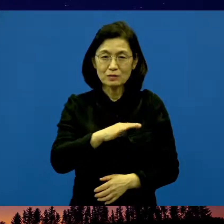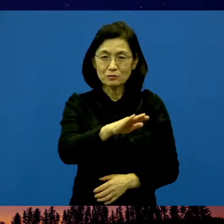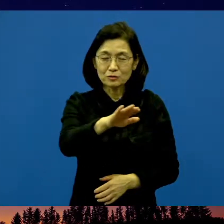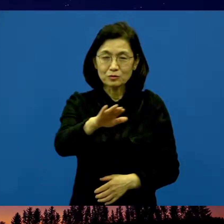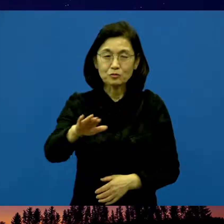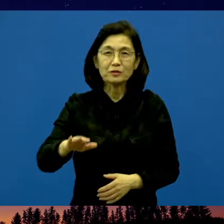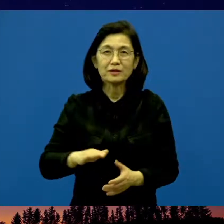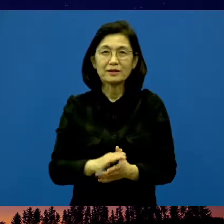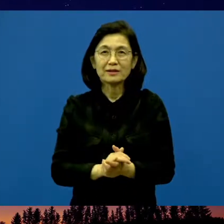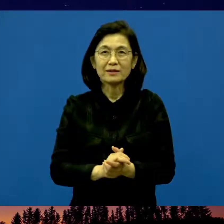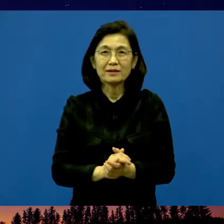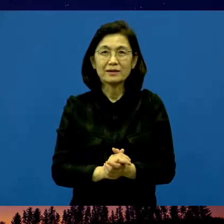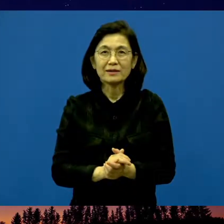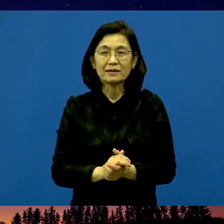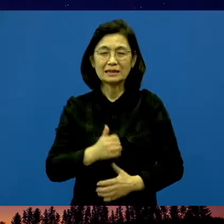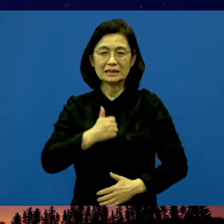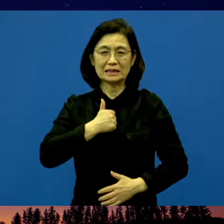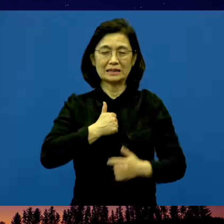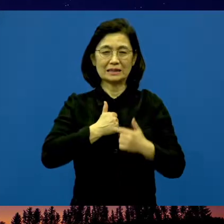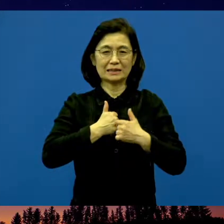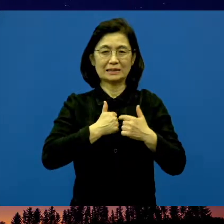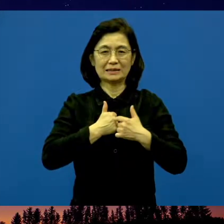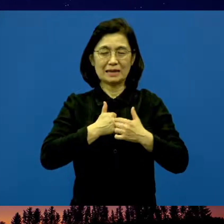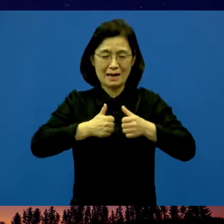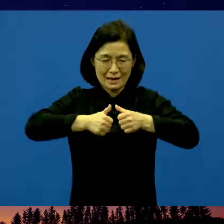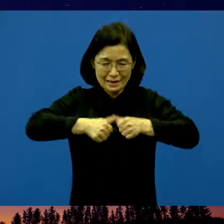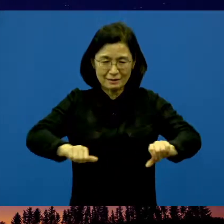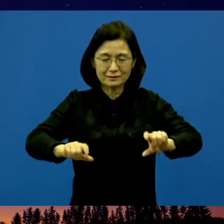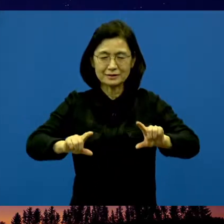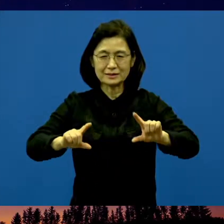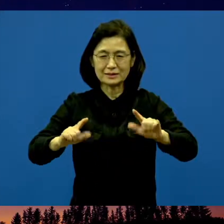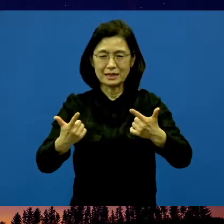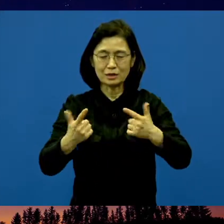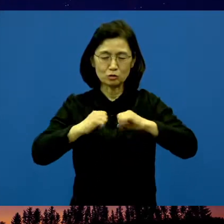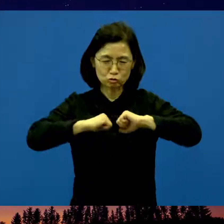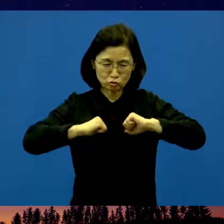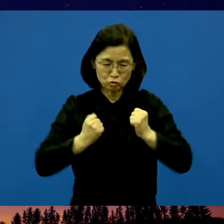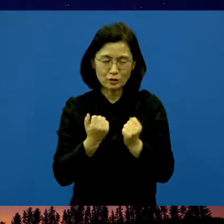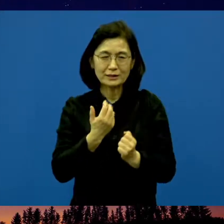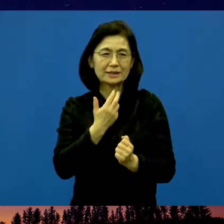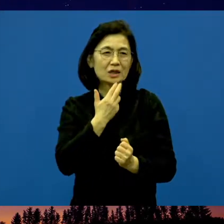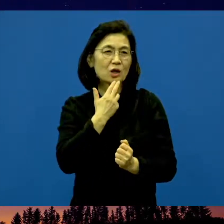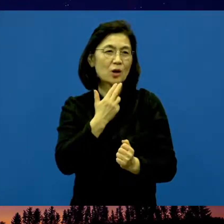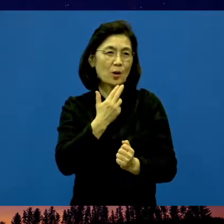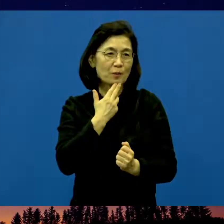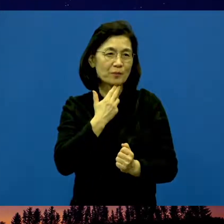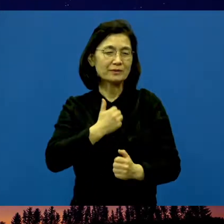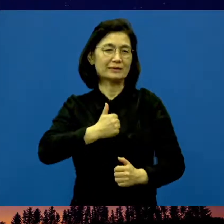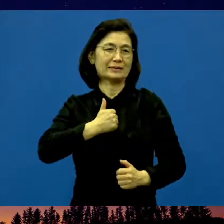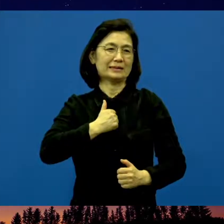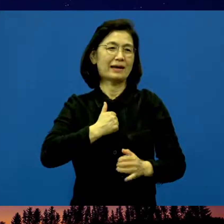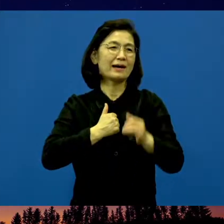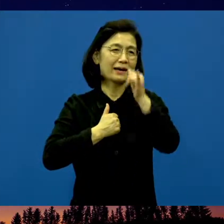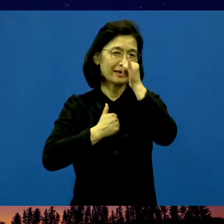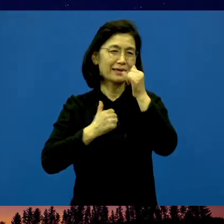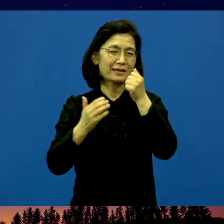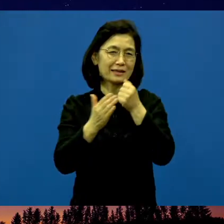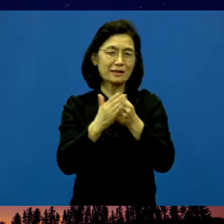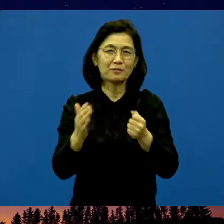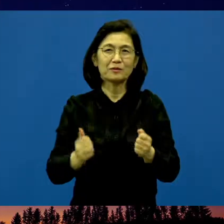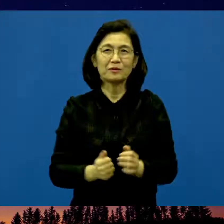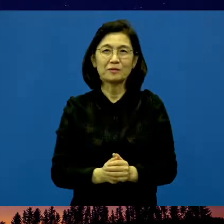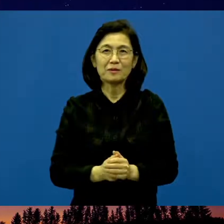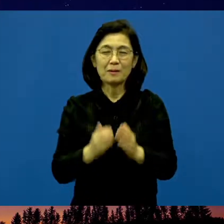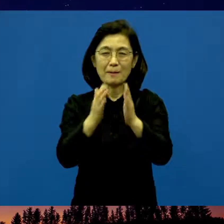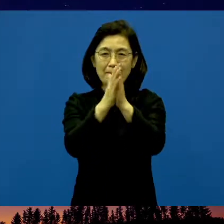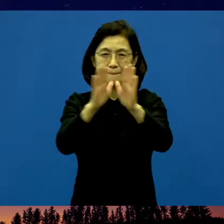깨어지지 않는 자아의 영역들이 있다는 거죠. 그래서 이런 모세와 같은 사람도 순종을 안 하죠. 그래서